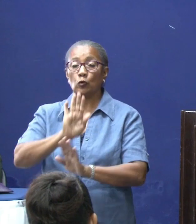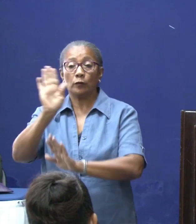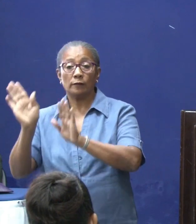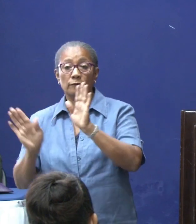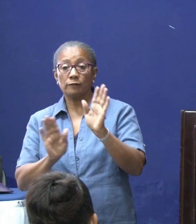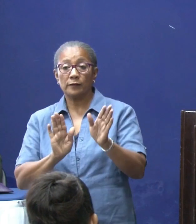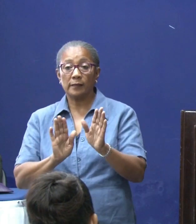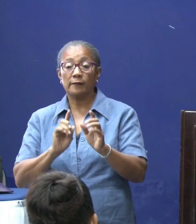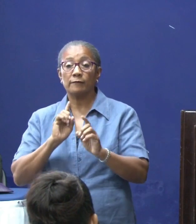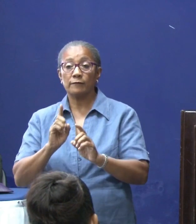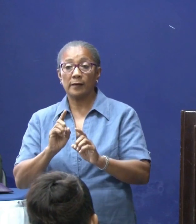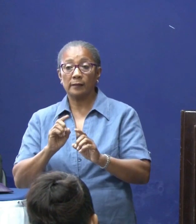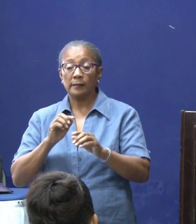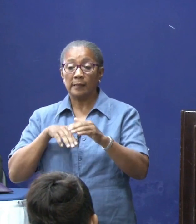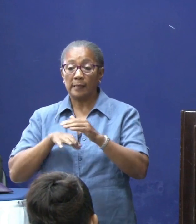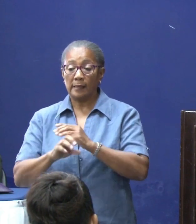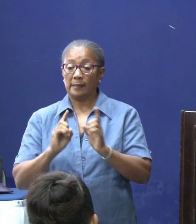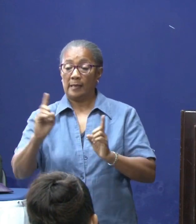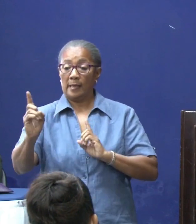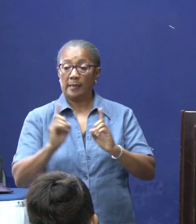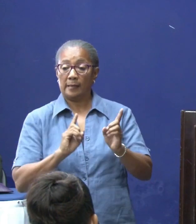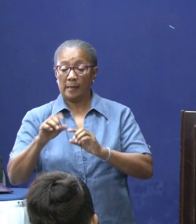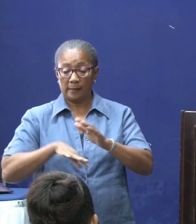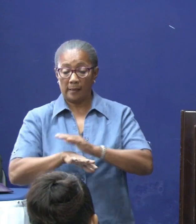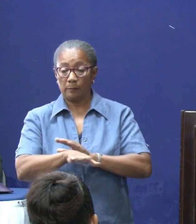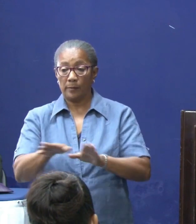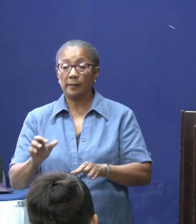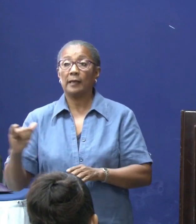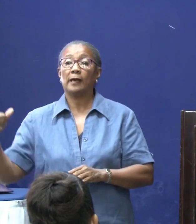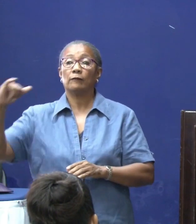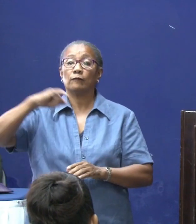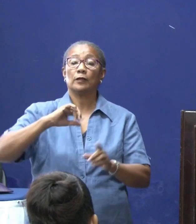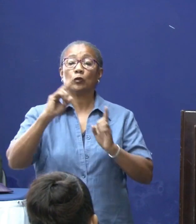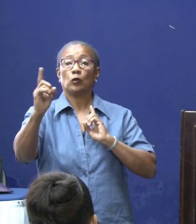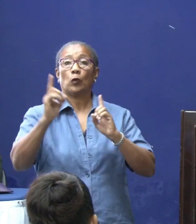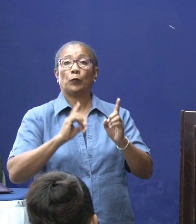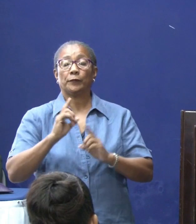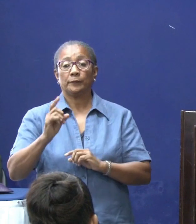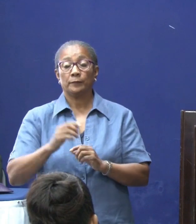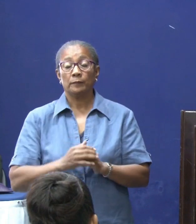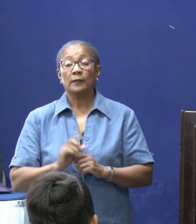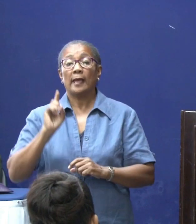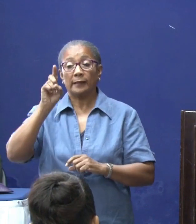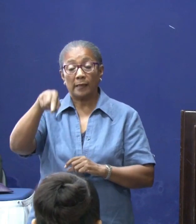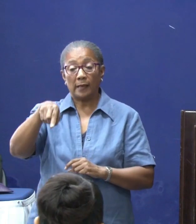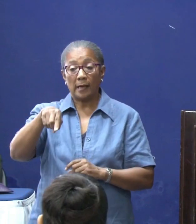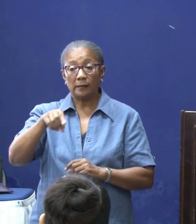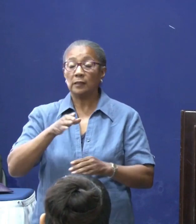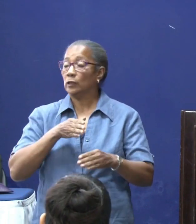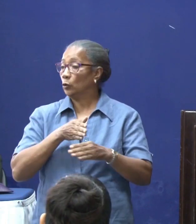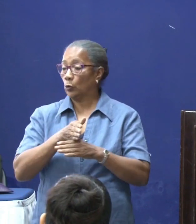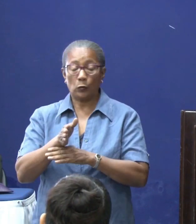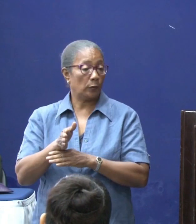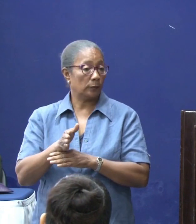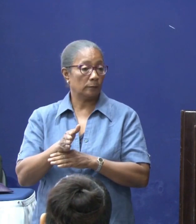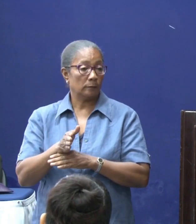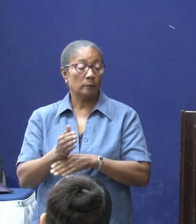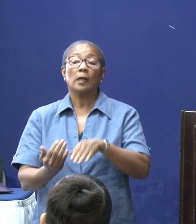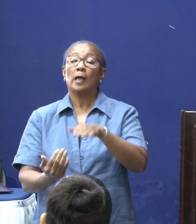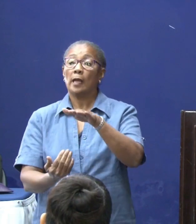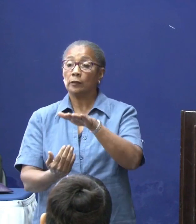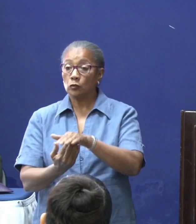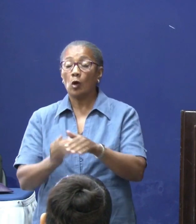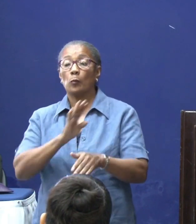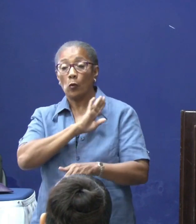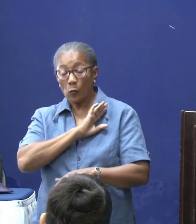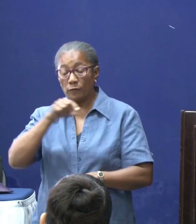van en naar het binnenland met het vliegtuig. Het gaat niet door. Het stopt